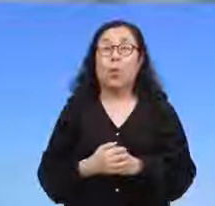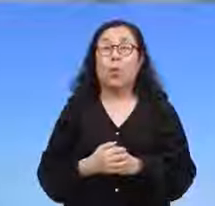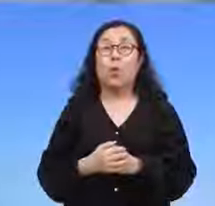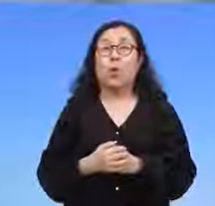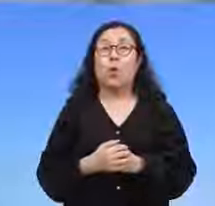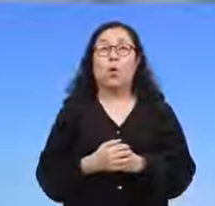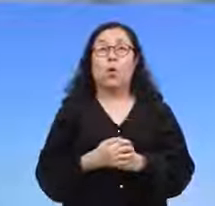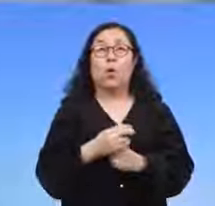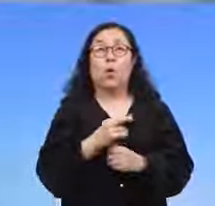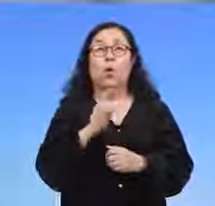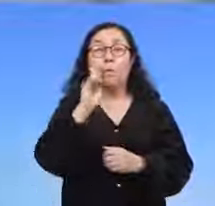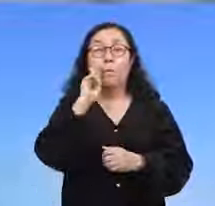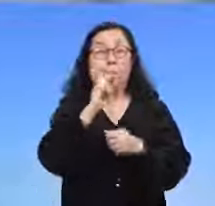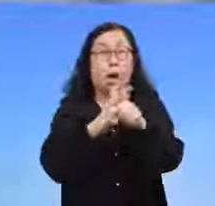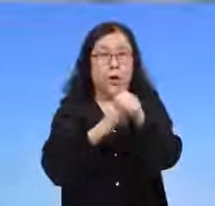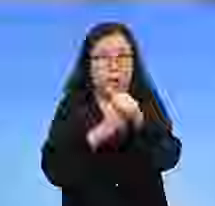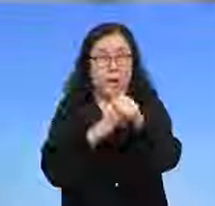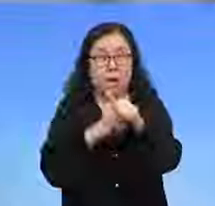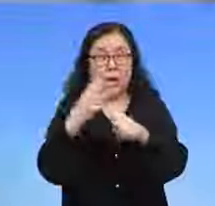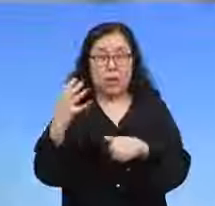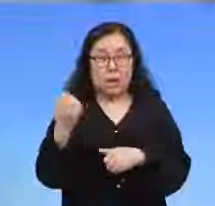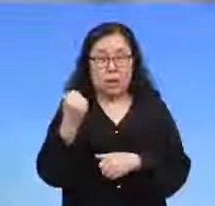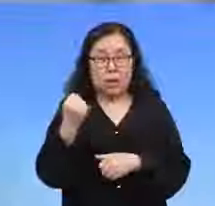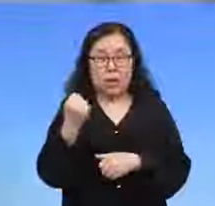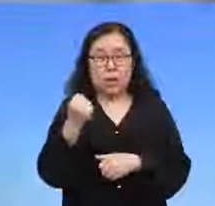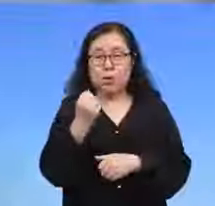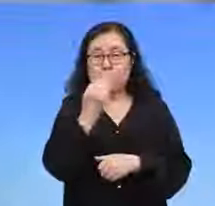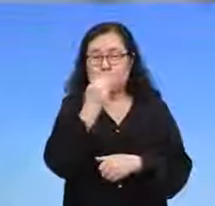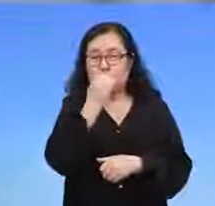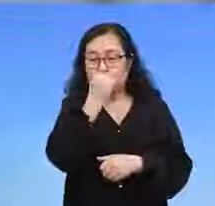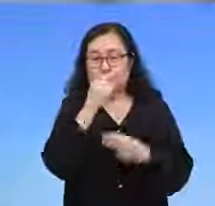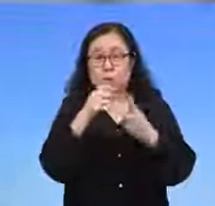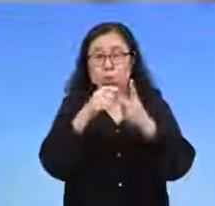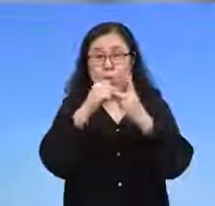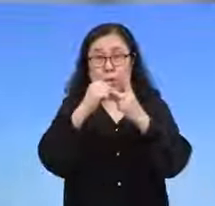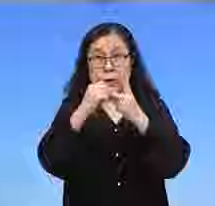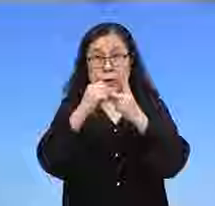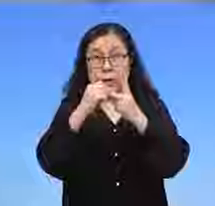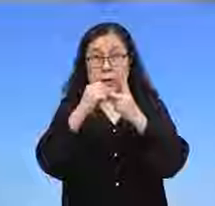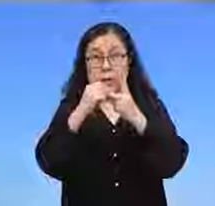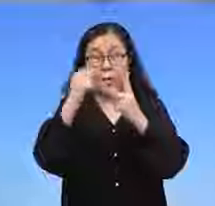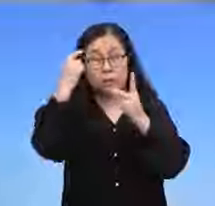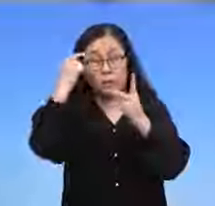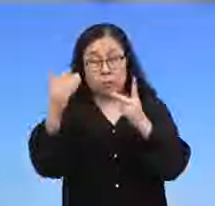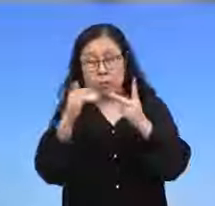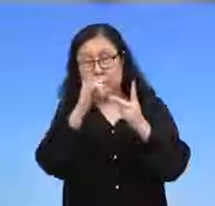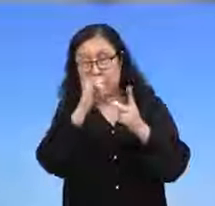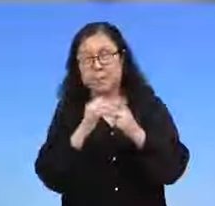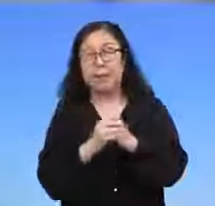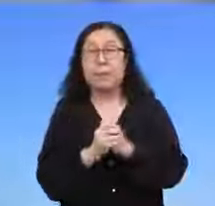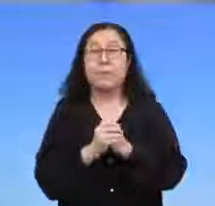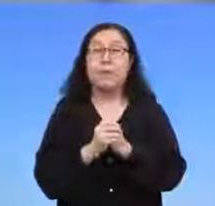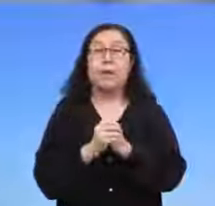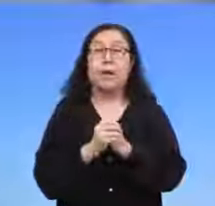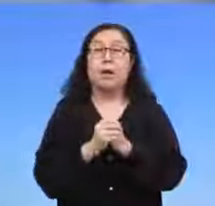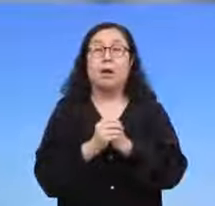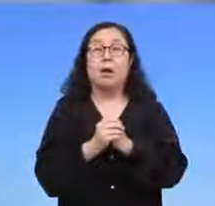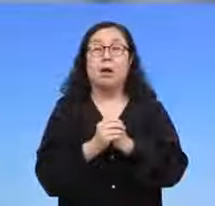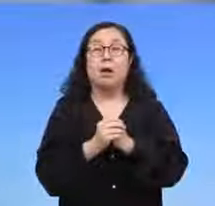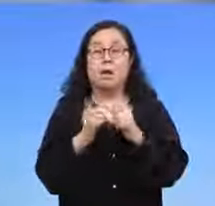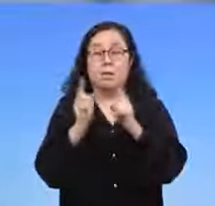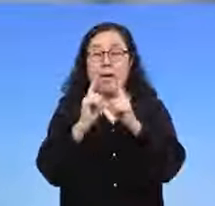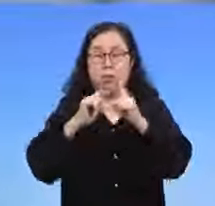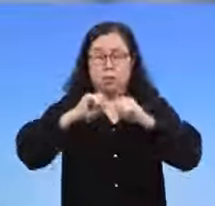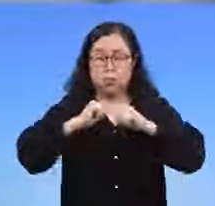그런가 하면은 바울 일행이 가질 수 있는 혼란스러운 질문이 하나 더 있다고 생각합니다. 두 번째 질문이 이거 같아요.